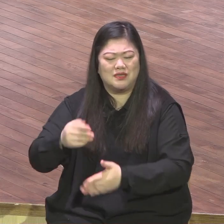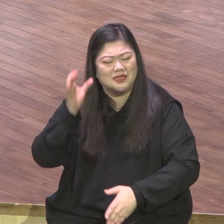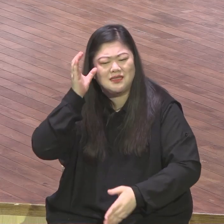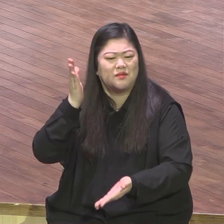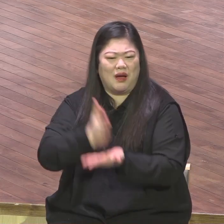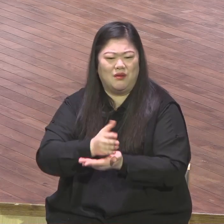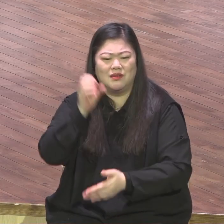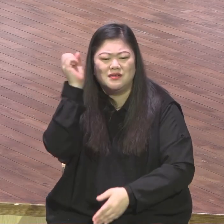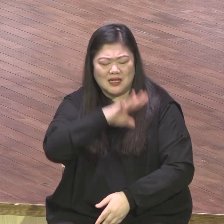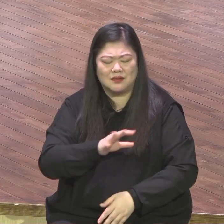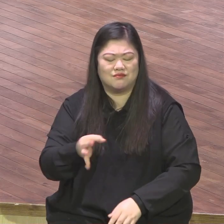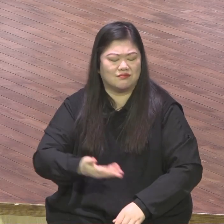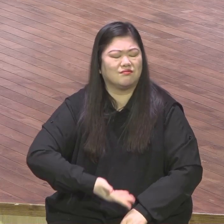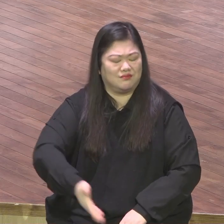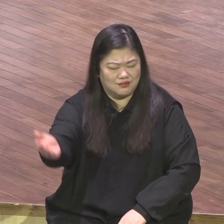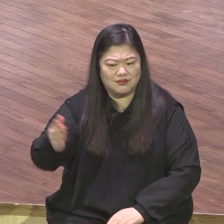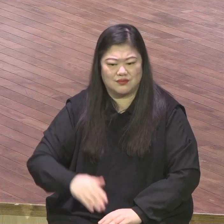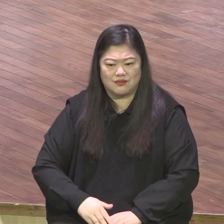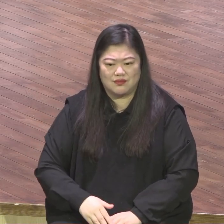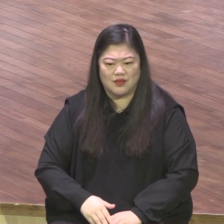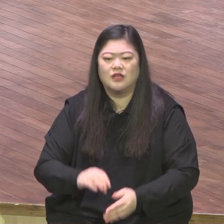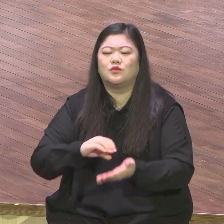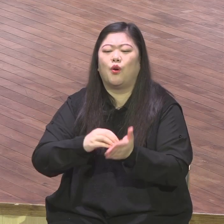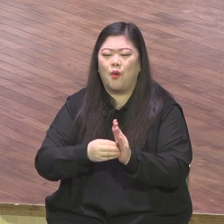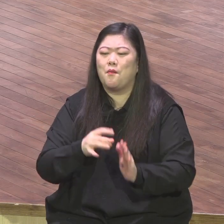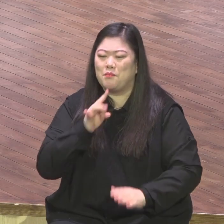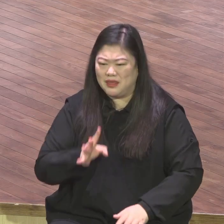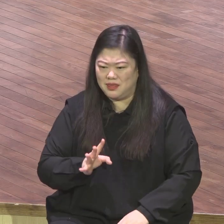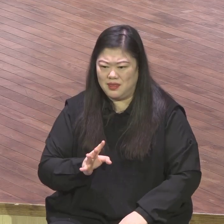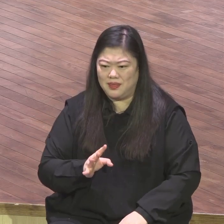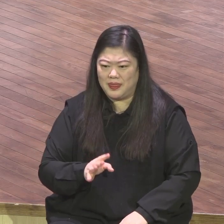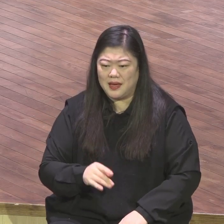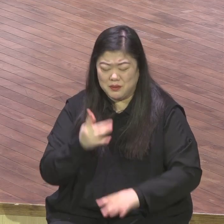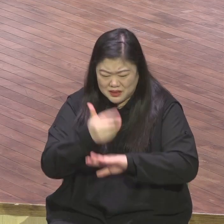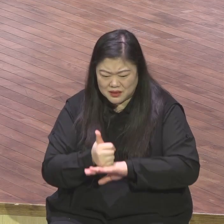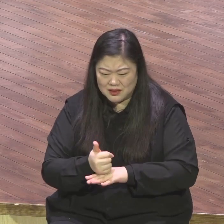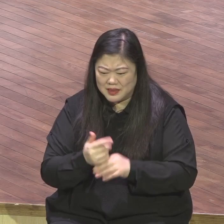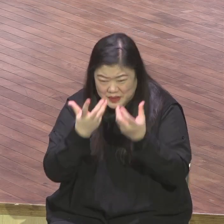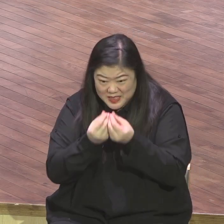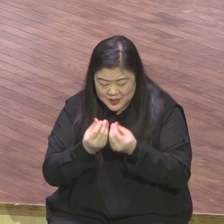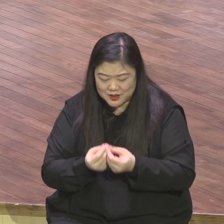뭐 주면 고맙고 안 줘도 괜찮고 그 정도가 돼야 시험이 안 됩니다.